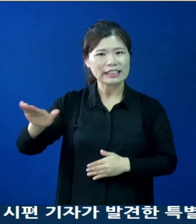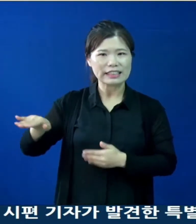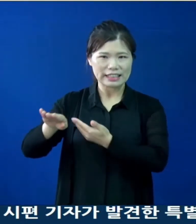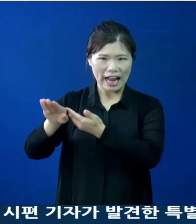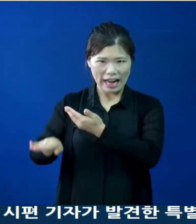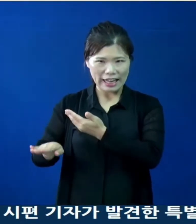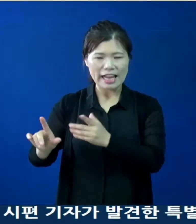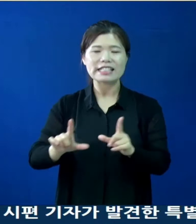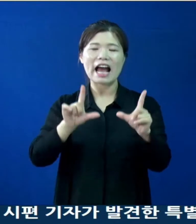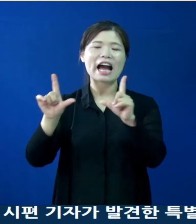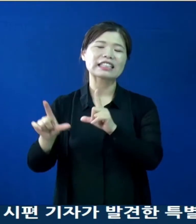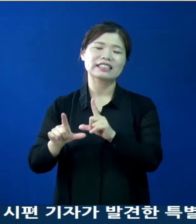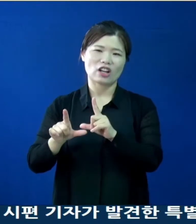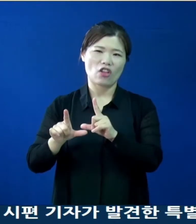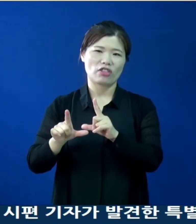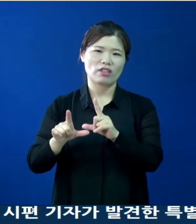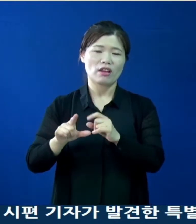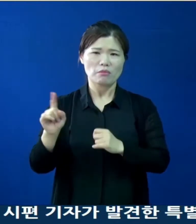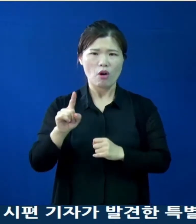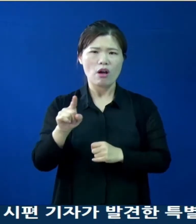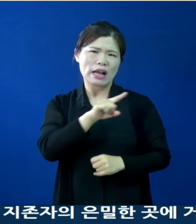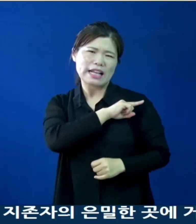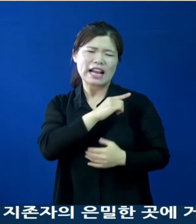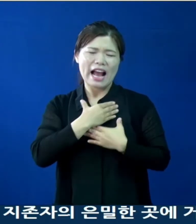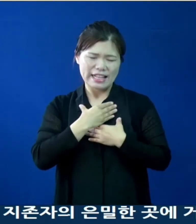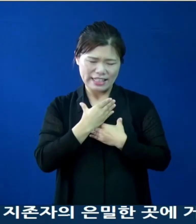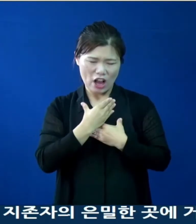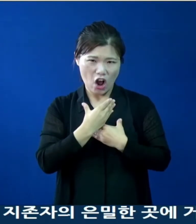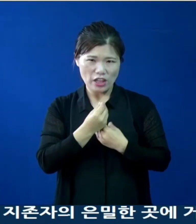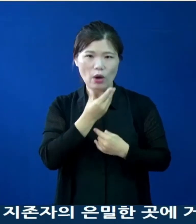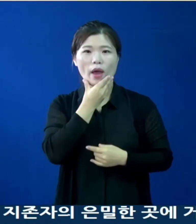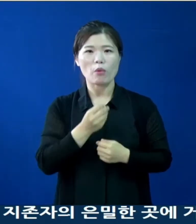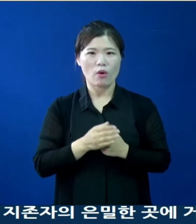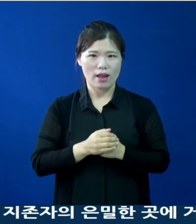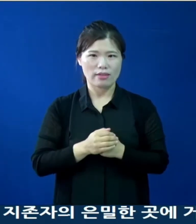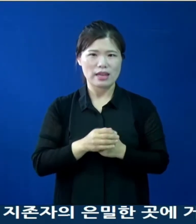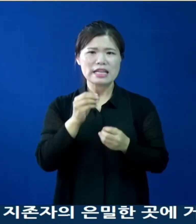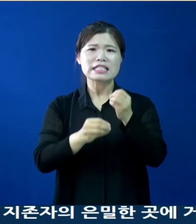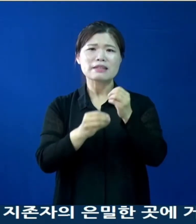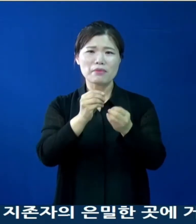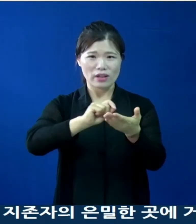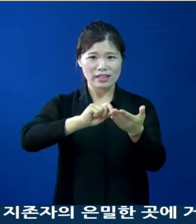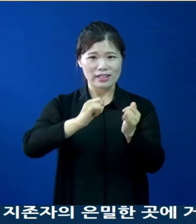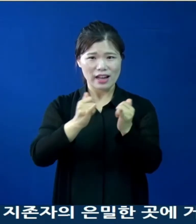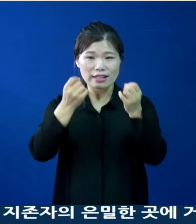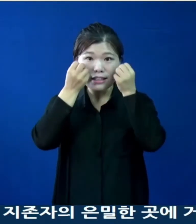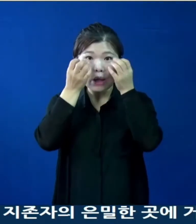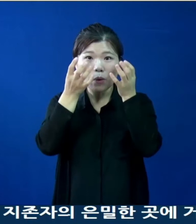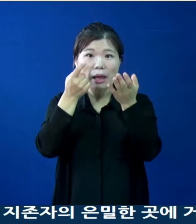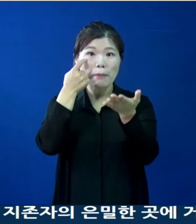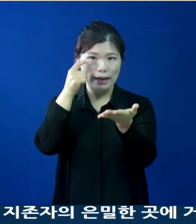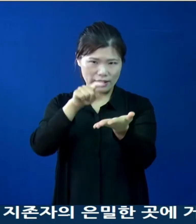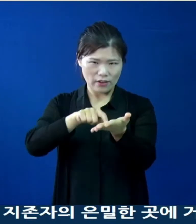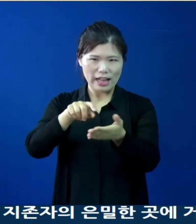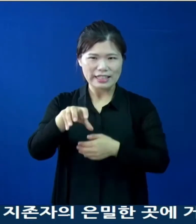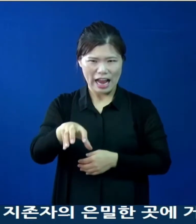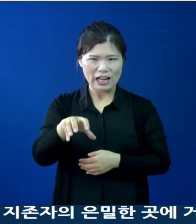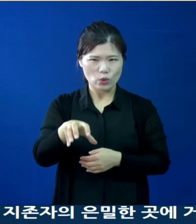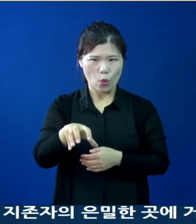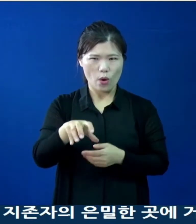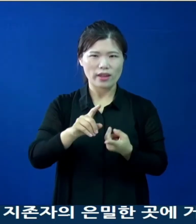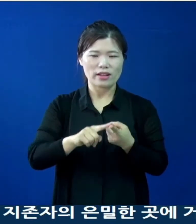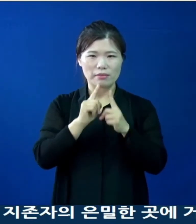가장 안전하고 행복한, 시편 기자가 새롭게 발견한 이 장소에 대해서